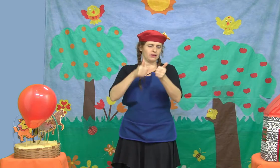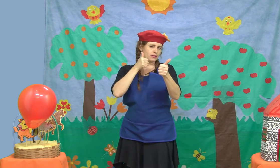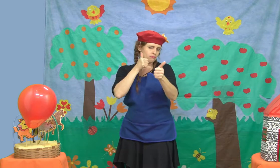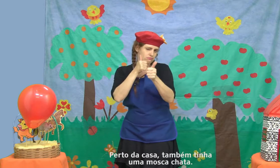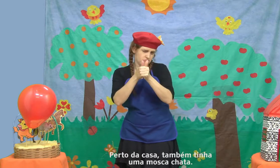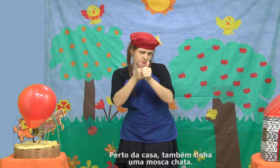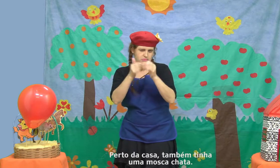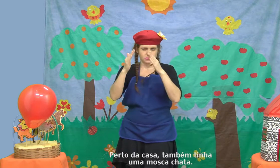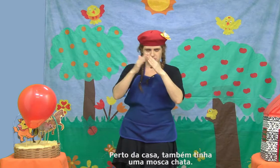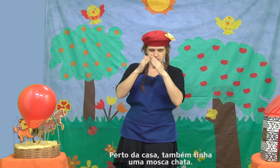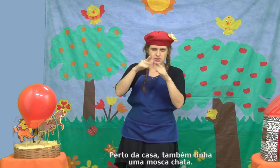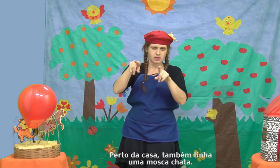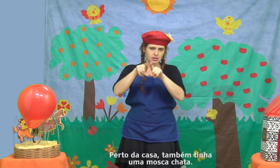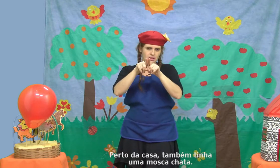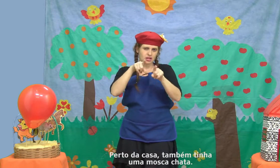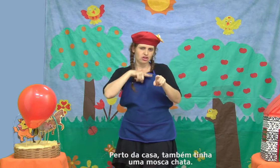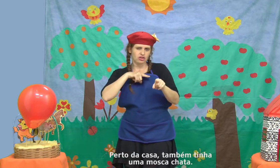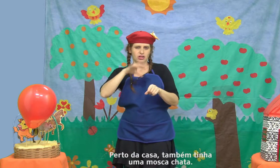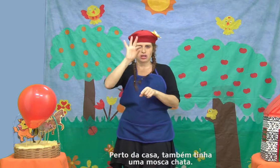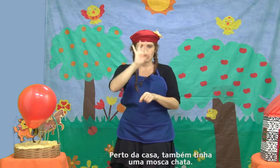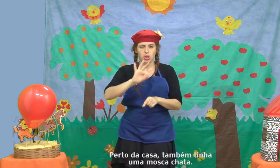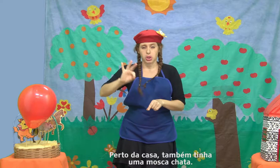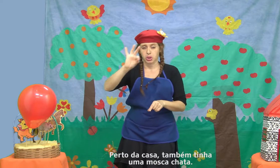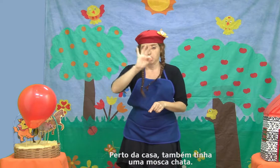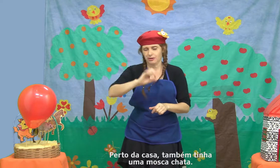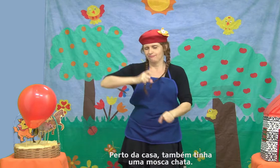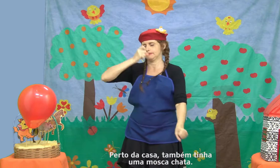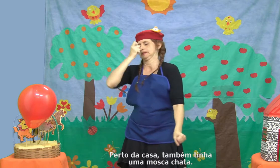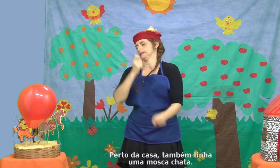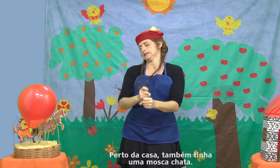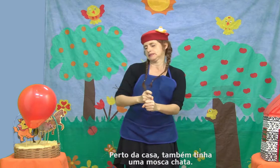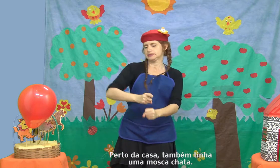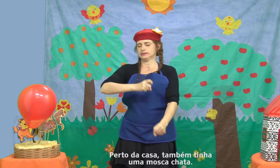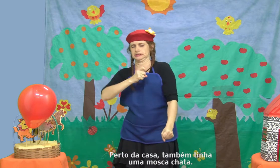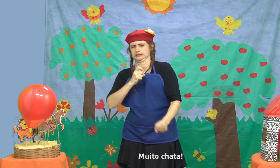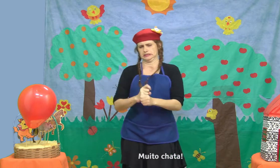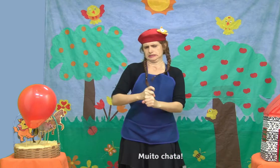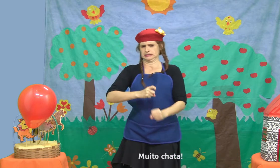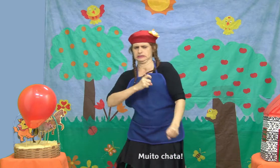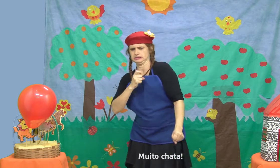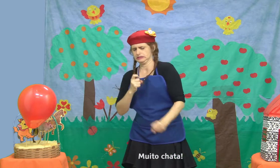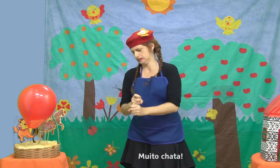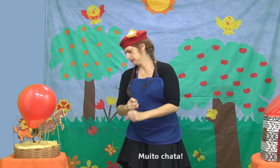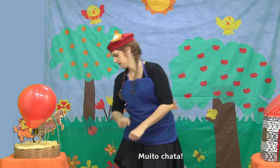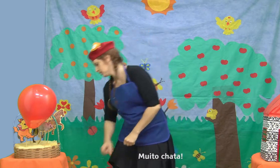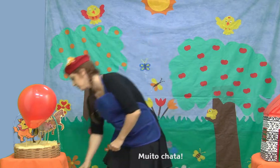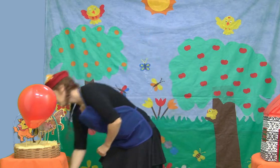perto da casa também tinha uma música chata muito chata